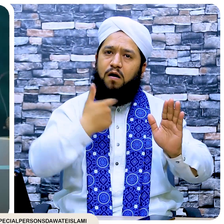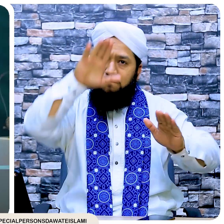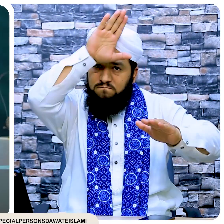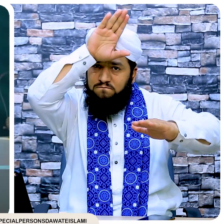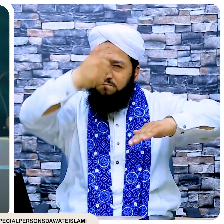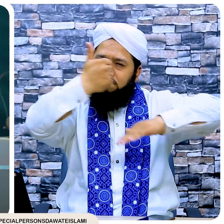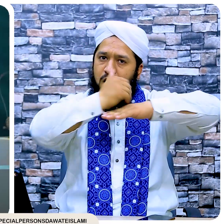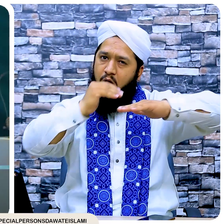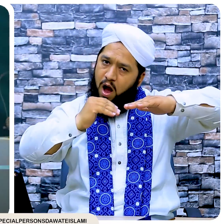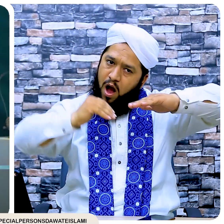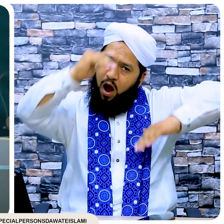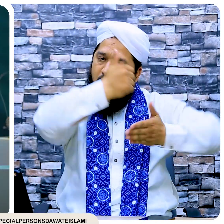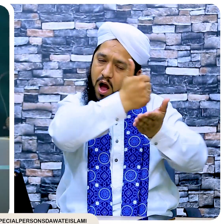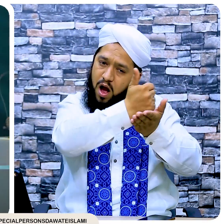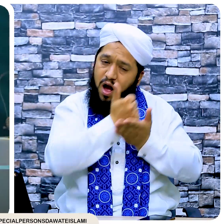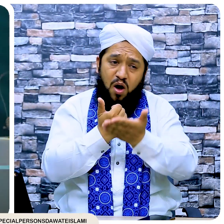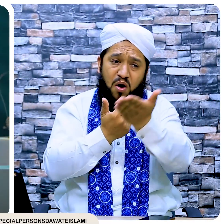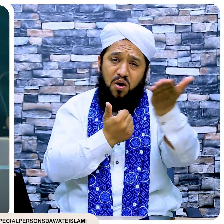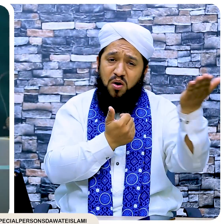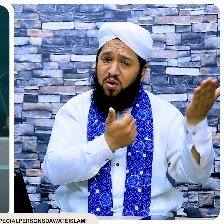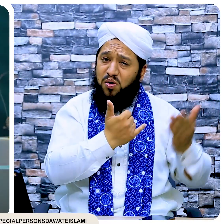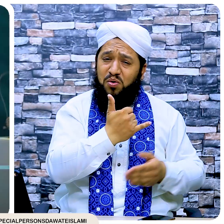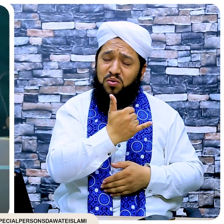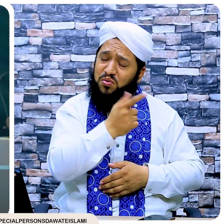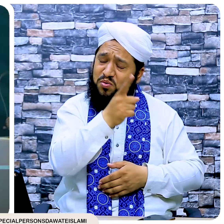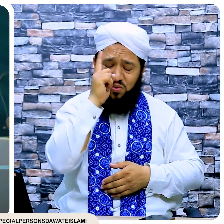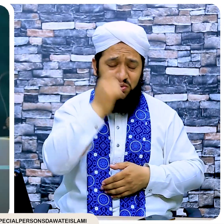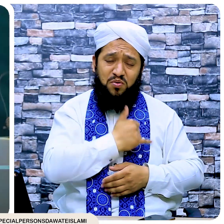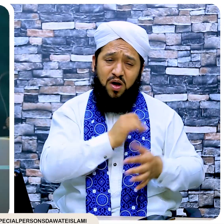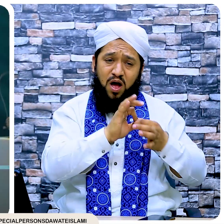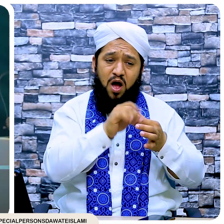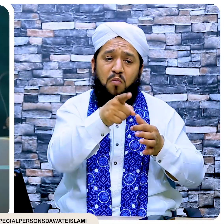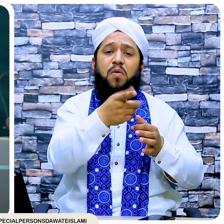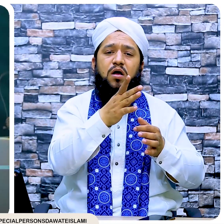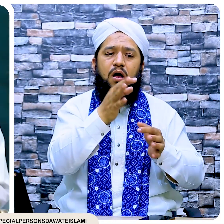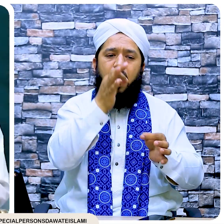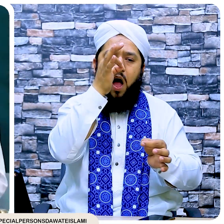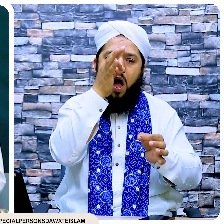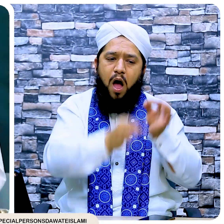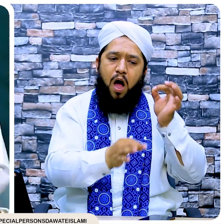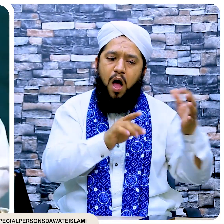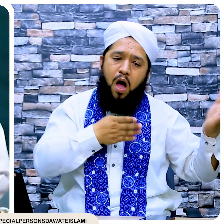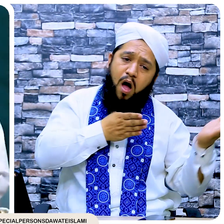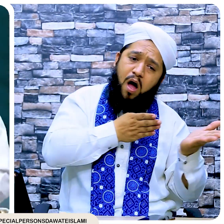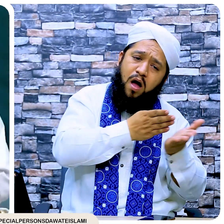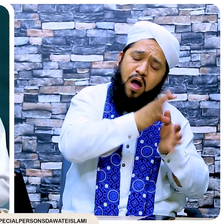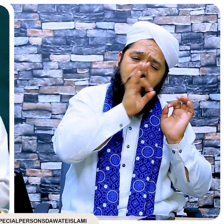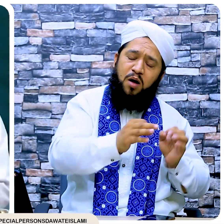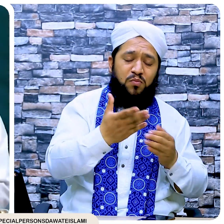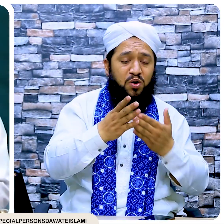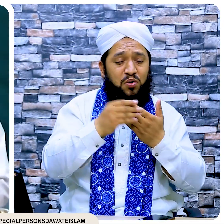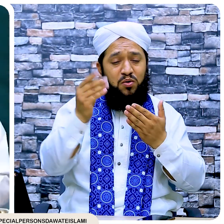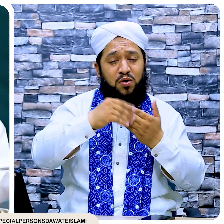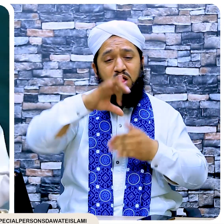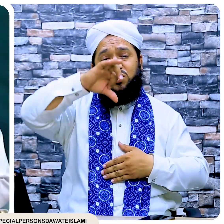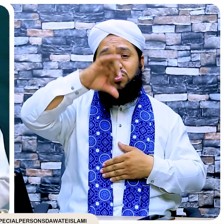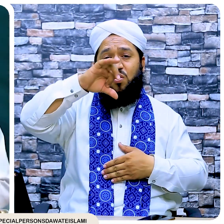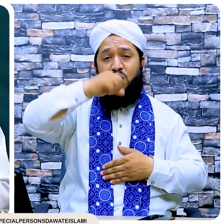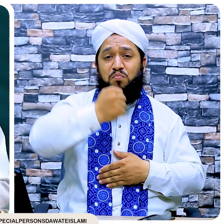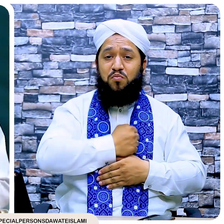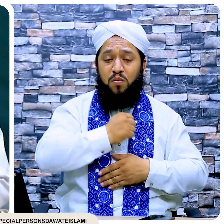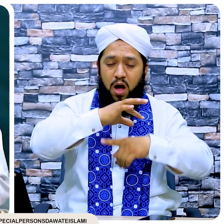تھا، لالچ کا پردہ تھا، وہ یہ نہیں سوچ رہے تھے کہ ہم جہنم کا سودا کرنے جا رہے ہیں۔ 9 محرم کی رات دعاؤں